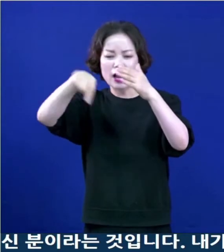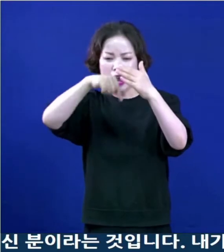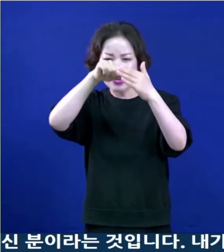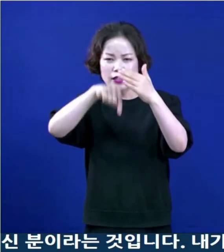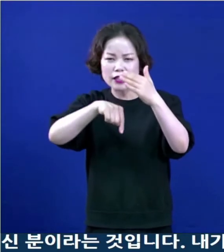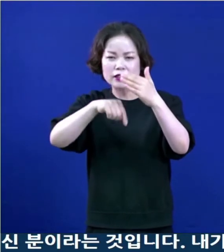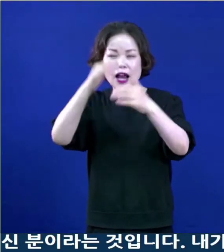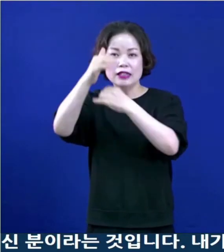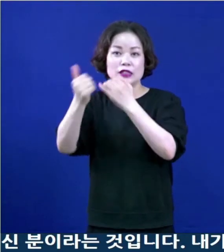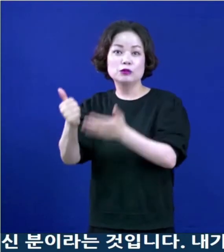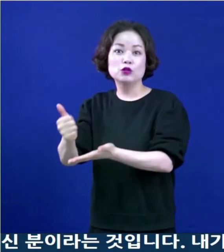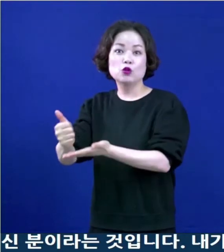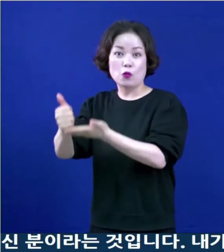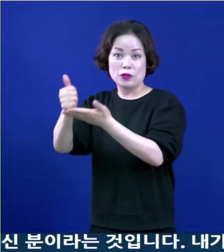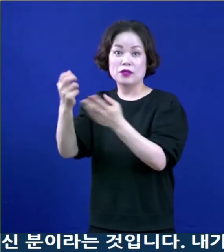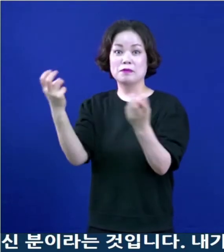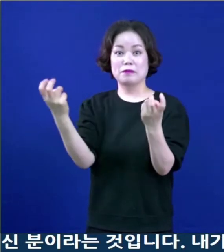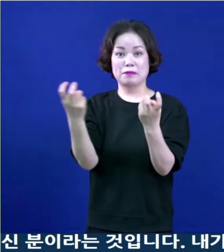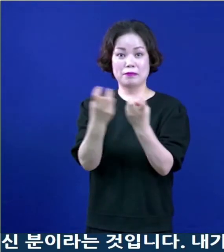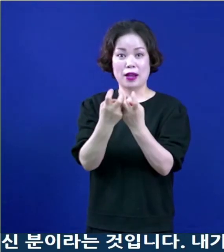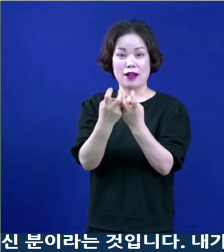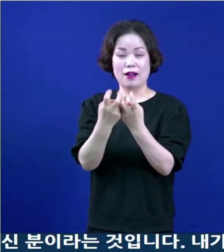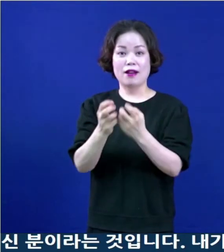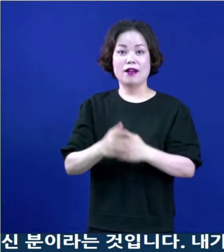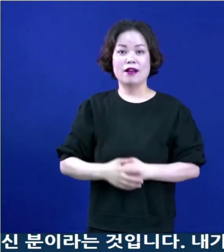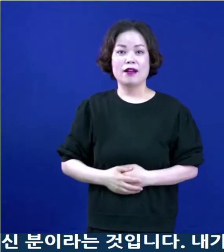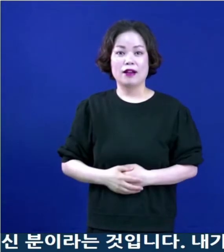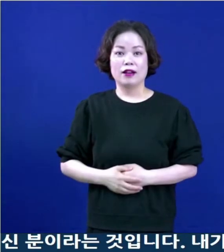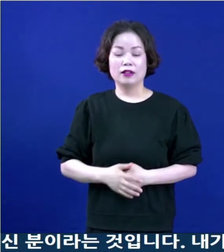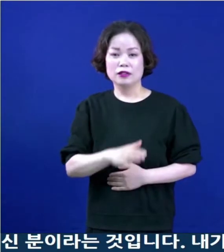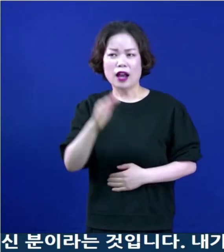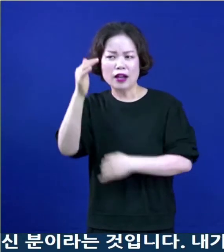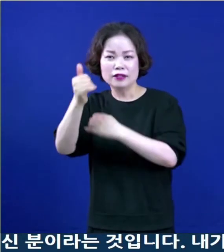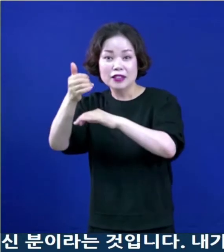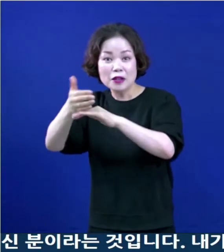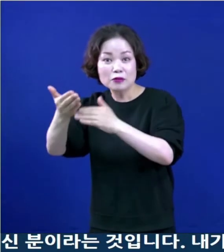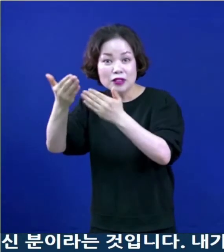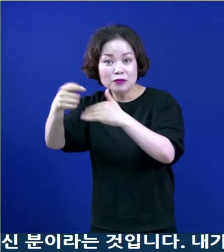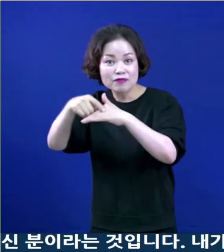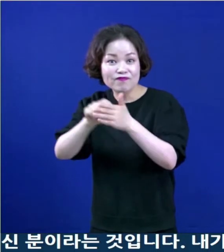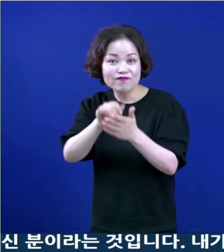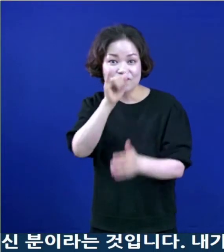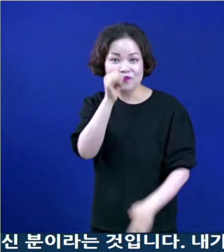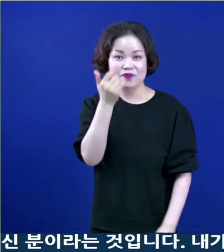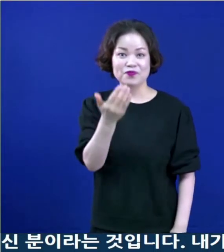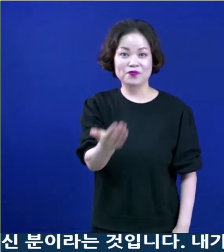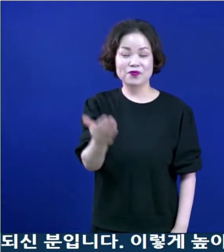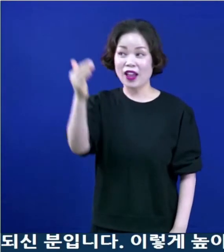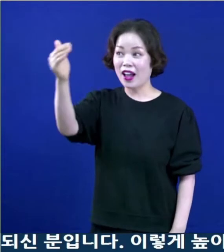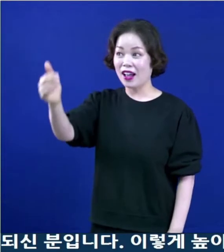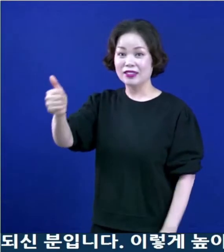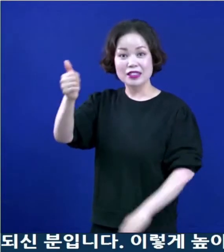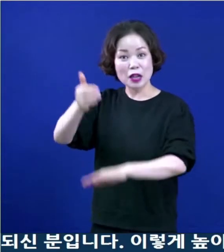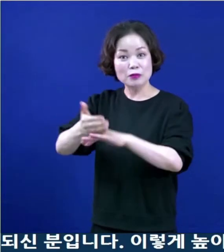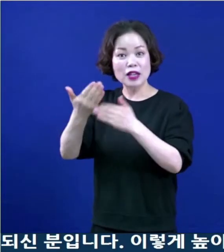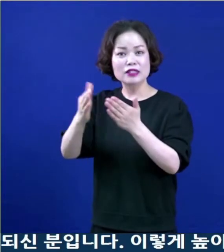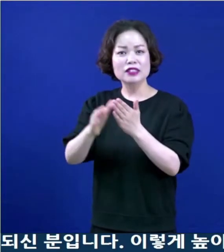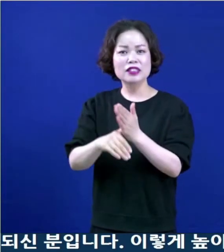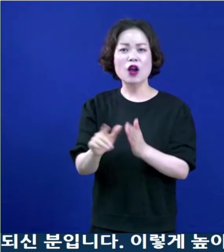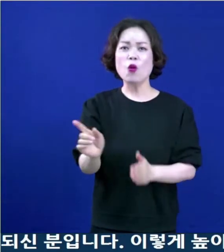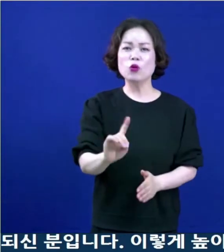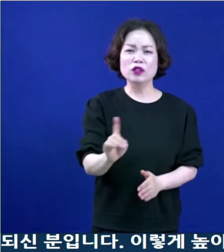하나님을 높이는 방법이라는 것이죠. 여러분, 하나님께 감사하는 마음이 있으십니까? 하나님께 감사할 때 어떻게 그